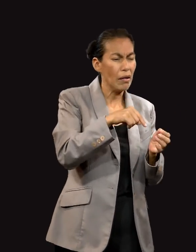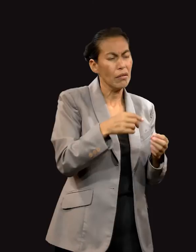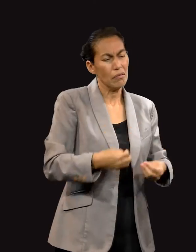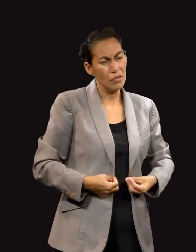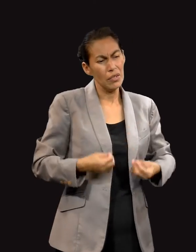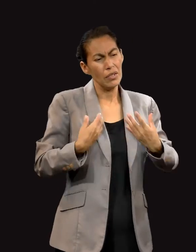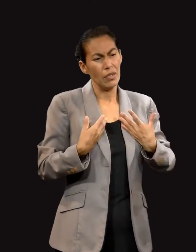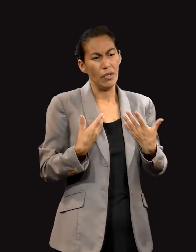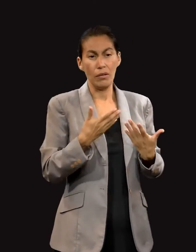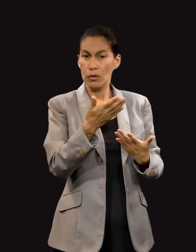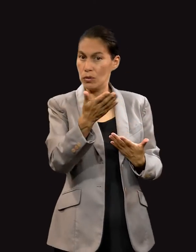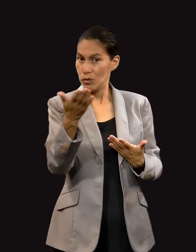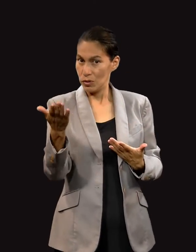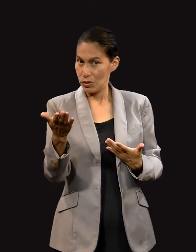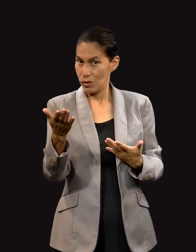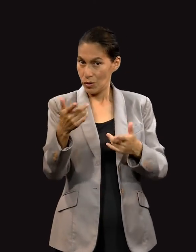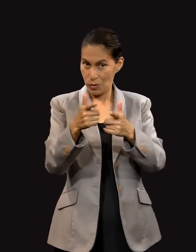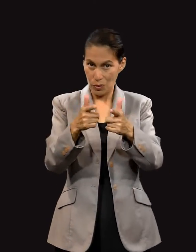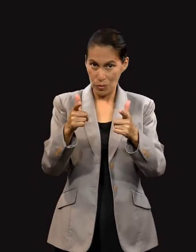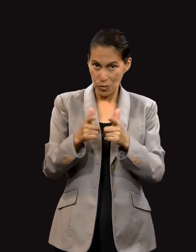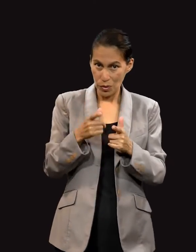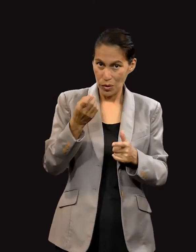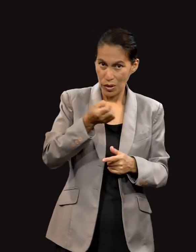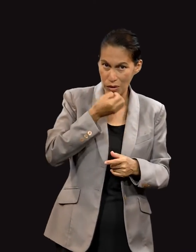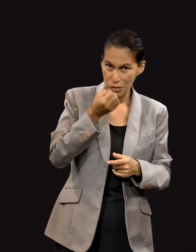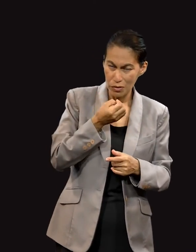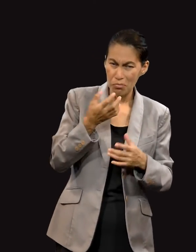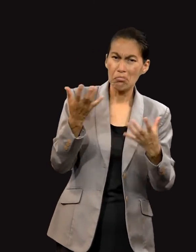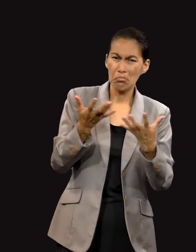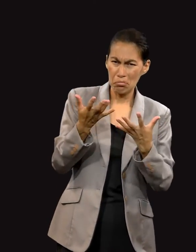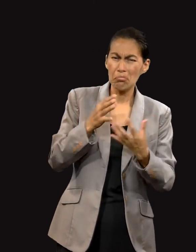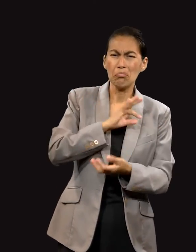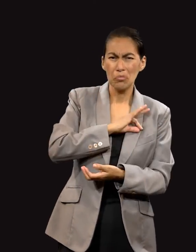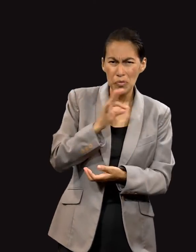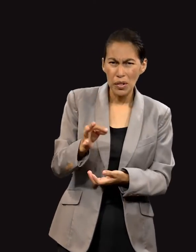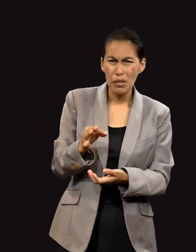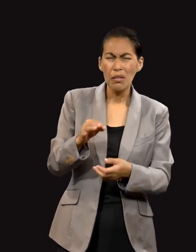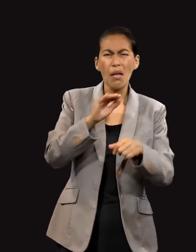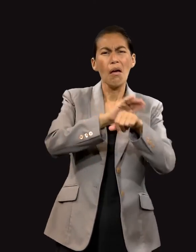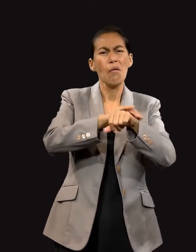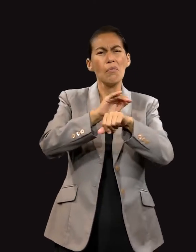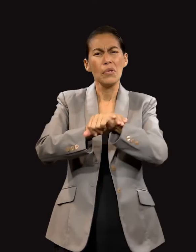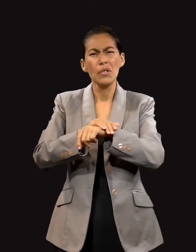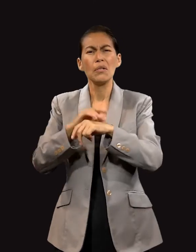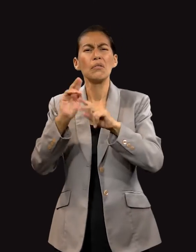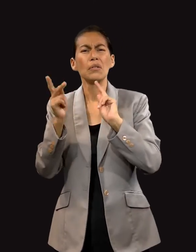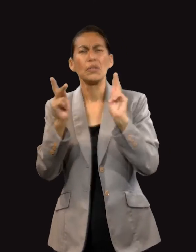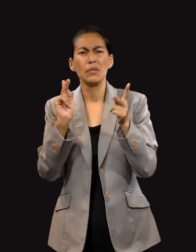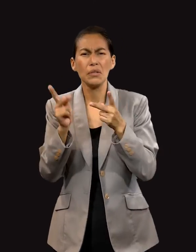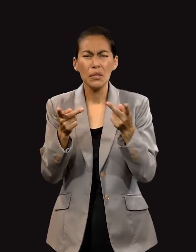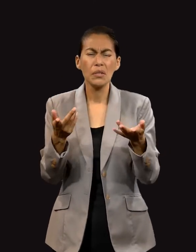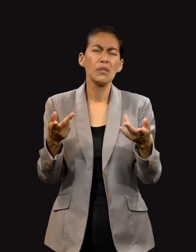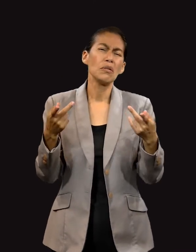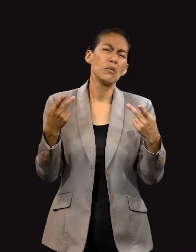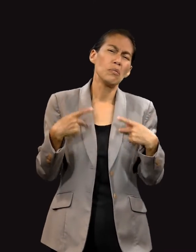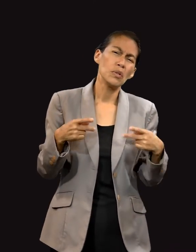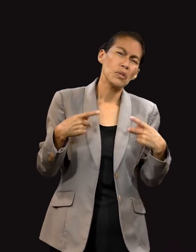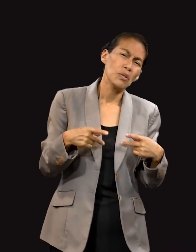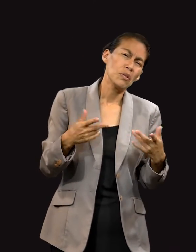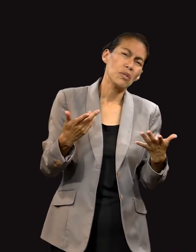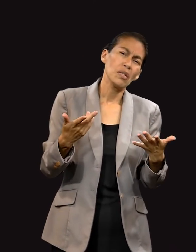animándonos mutuamente. Usted puede formar un grupo de oración con sus amigos, con sus vecinos, con